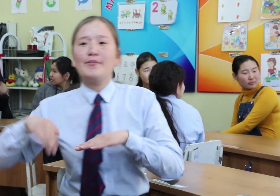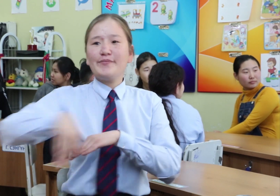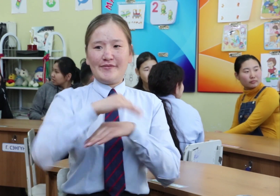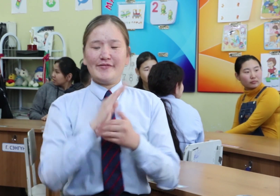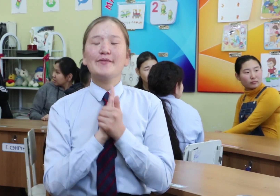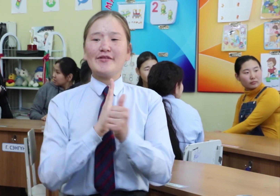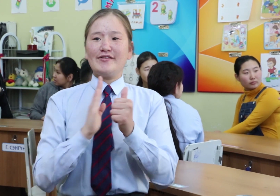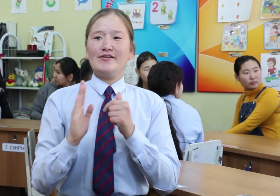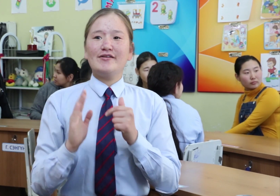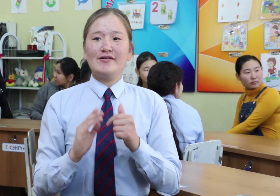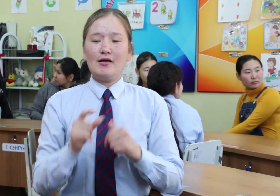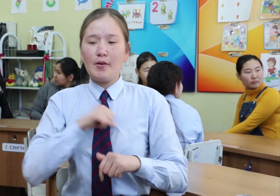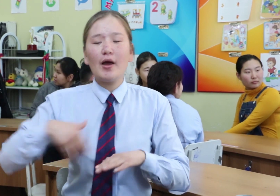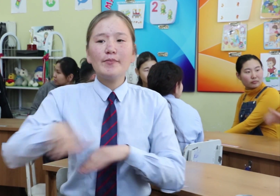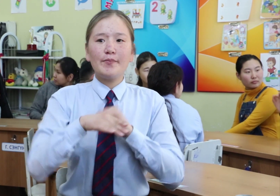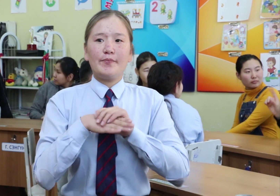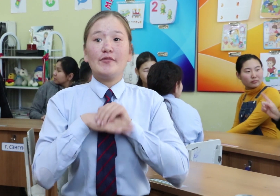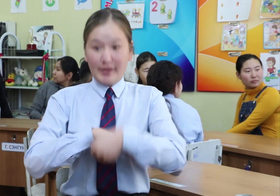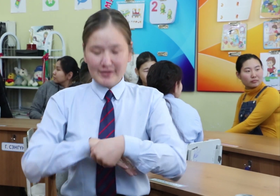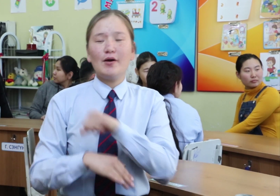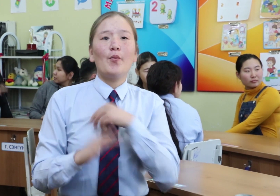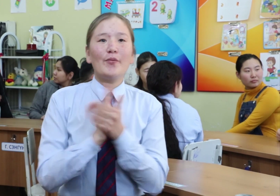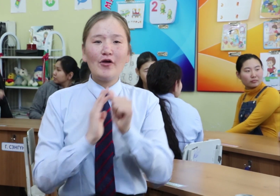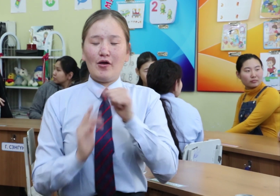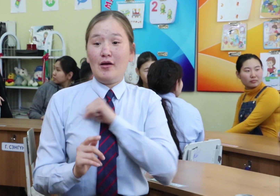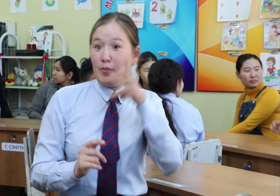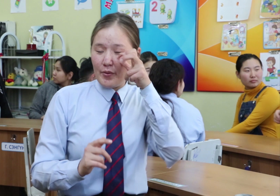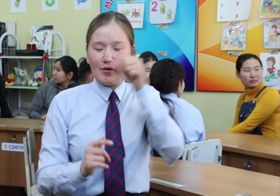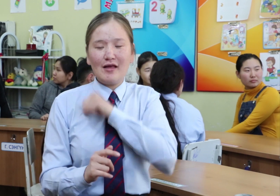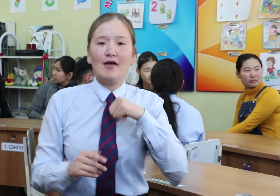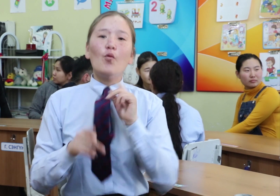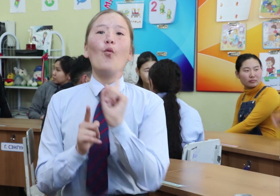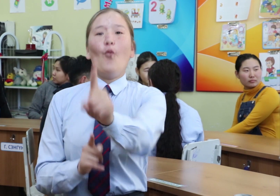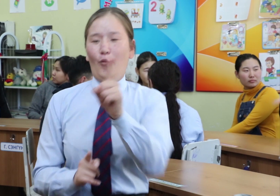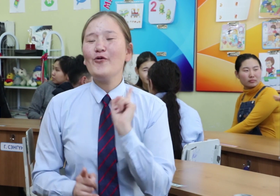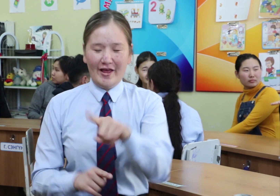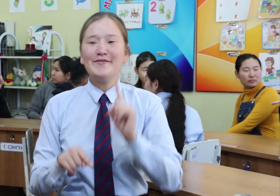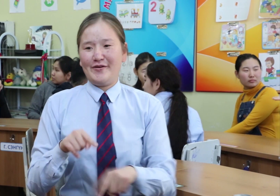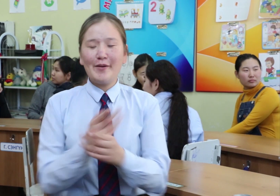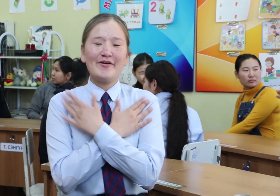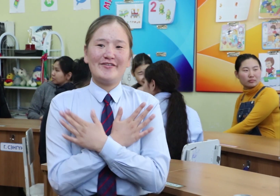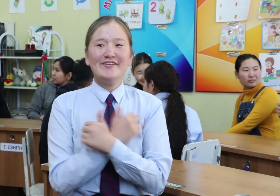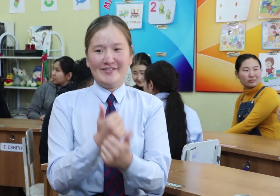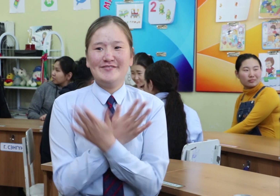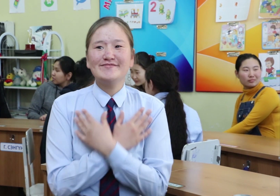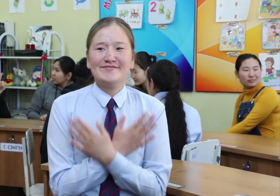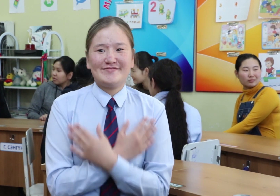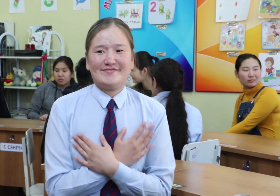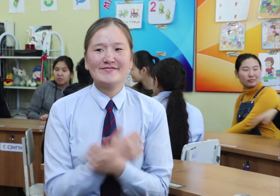баа. Нүг гэрлээ хараад мэдрээл өөртөө босвол бие даагаал те хувцас өмсөөл. Тэгэл өөртөө яг юмдаа хамрагдаал ингээ явж байгаа. Энэ